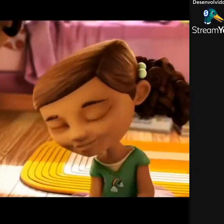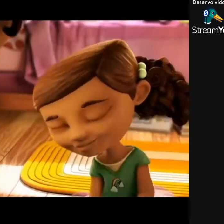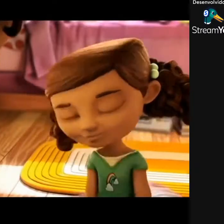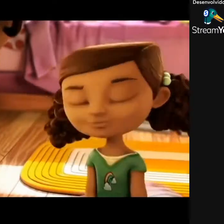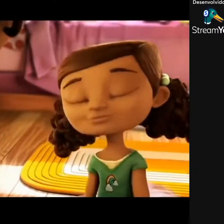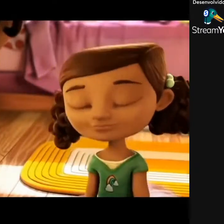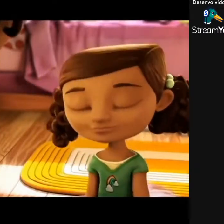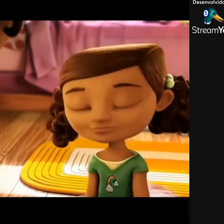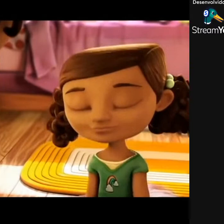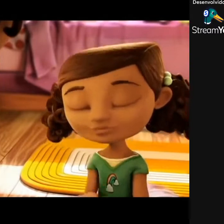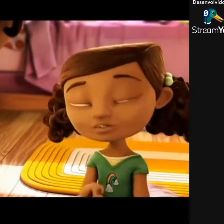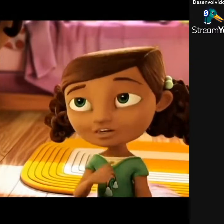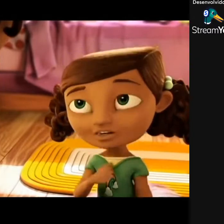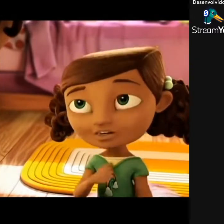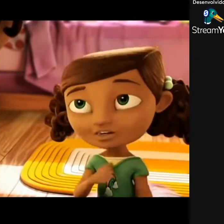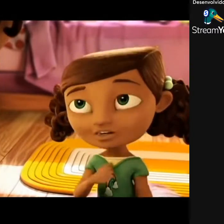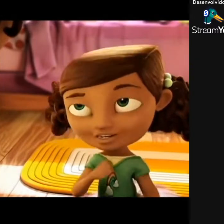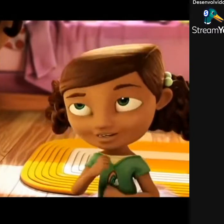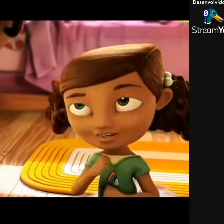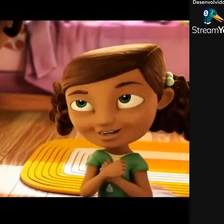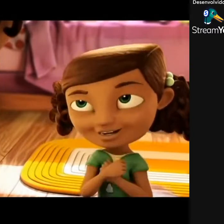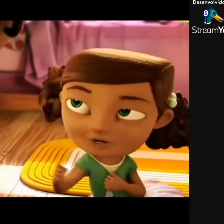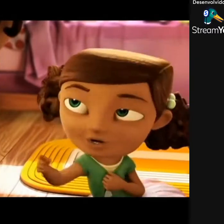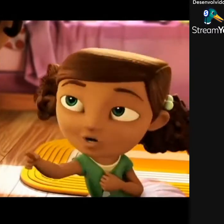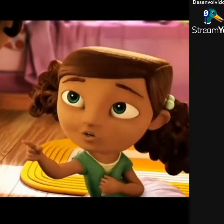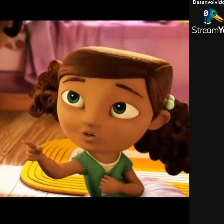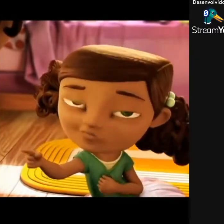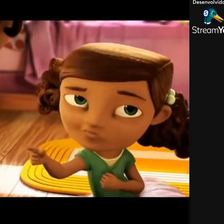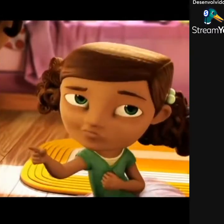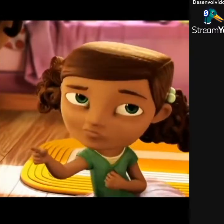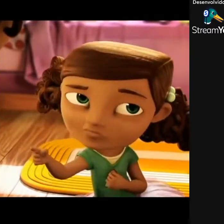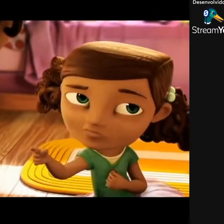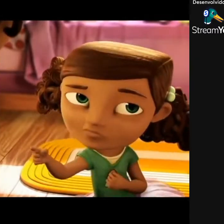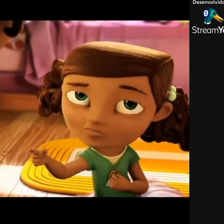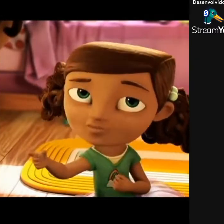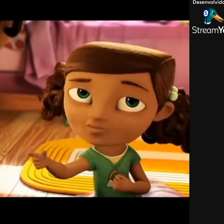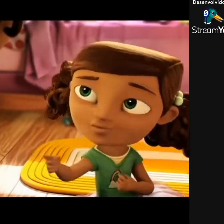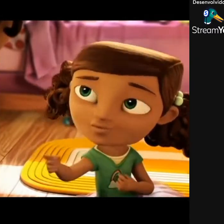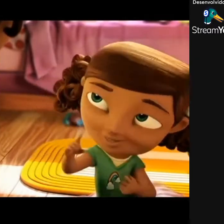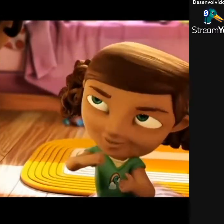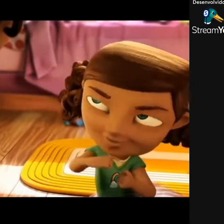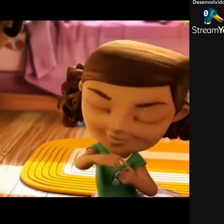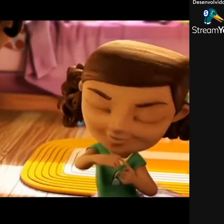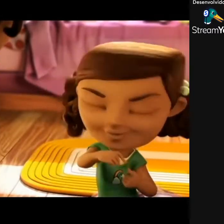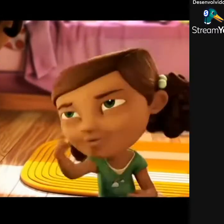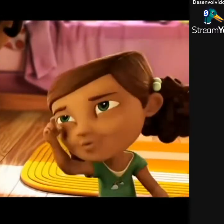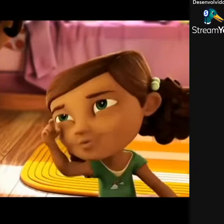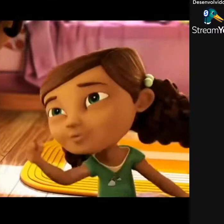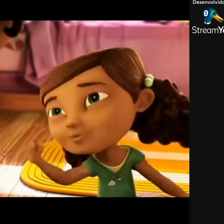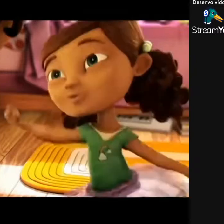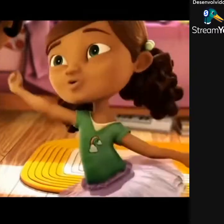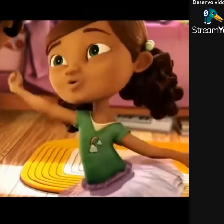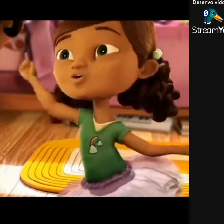surda, começa a falar em ASL e puxa sua mãe para dançar.